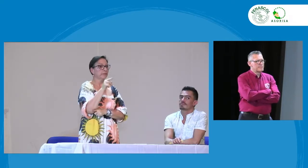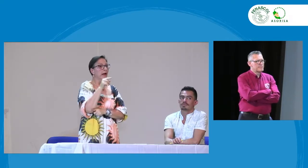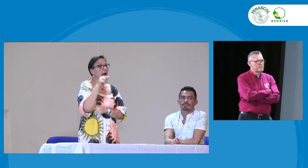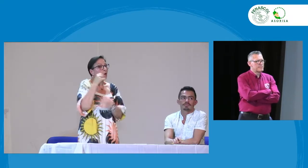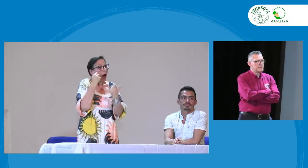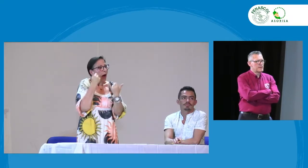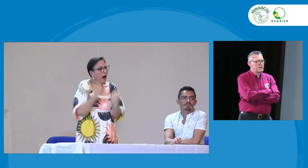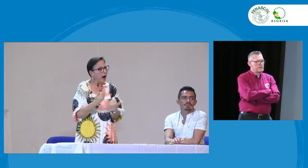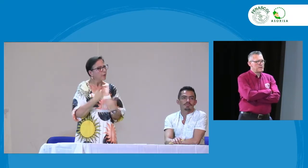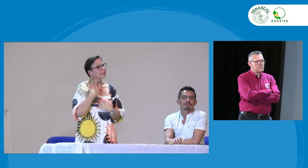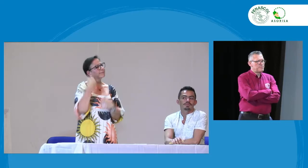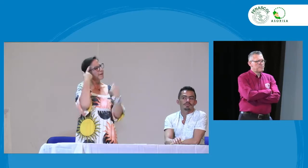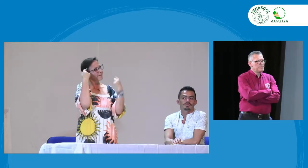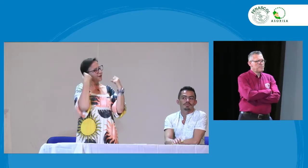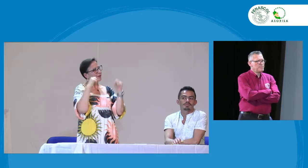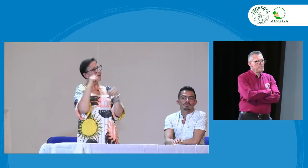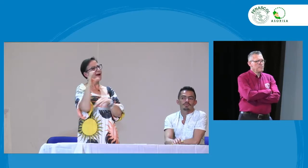9